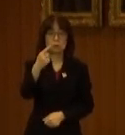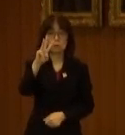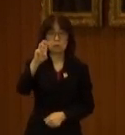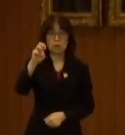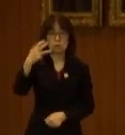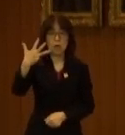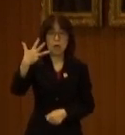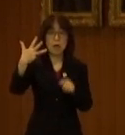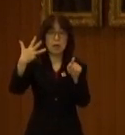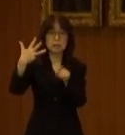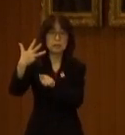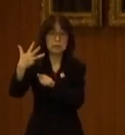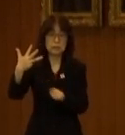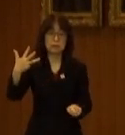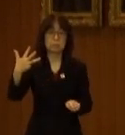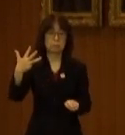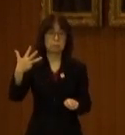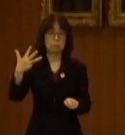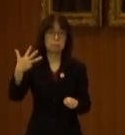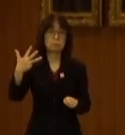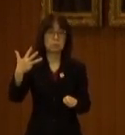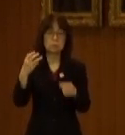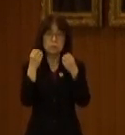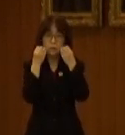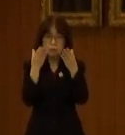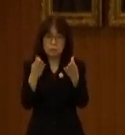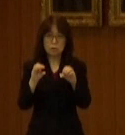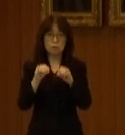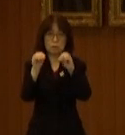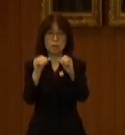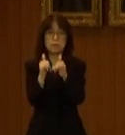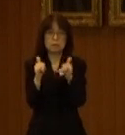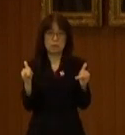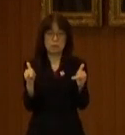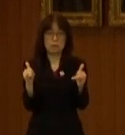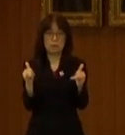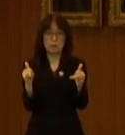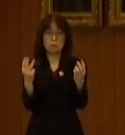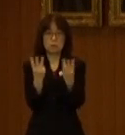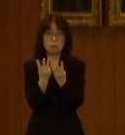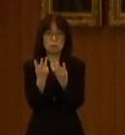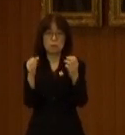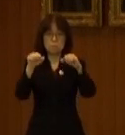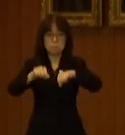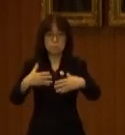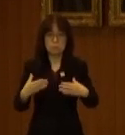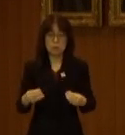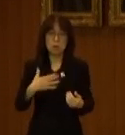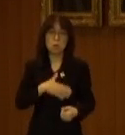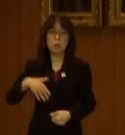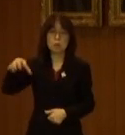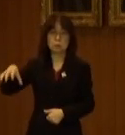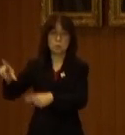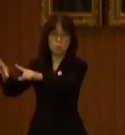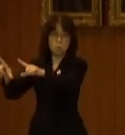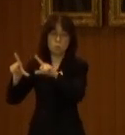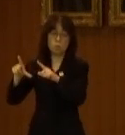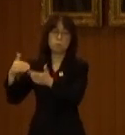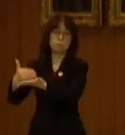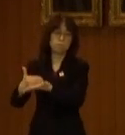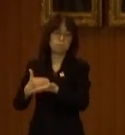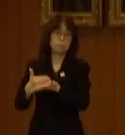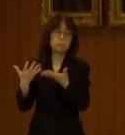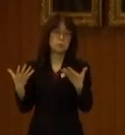人の新規感染者が確認をされたと先ほど保健所から報告を受けたところであります